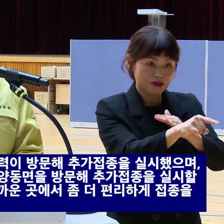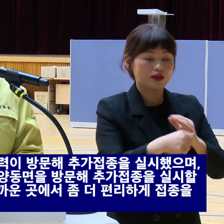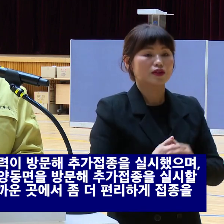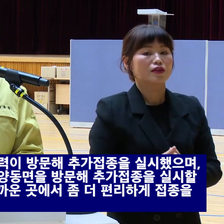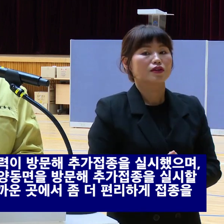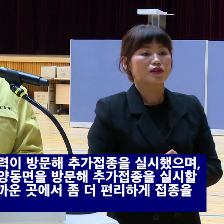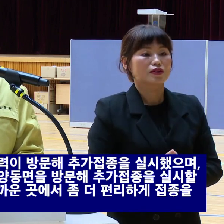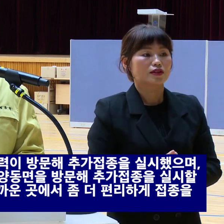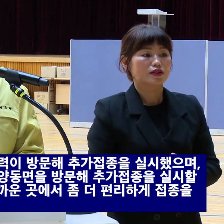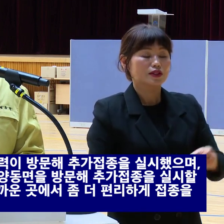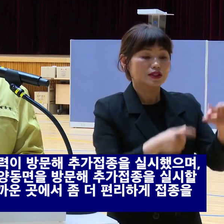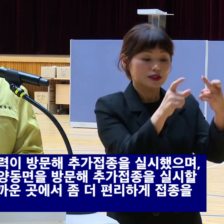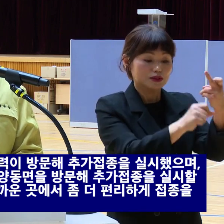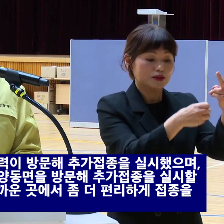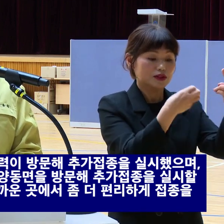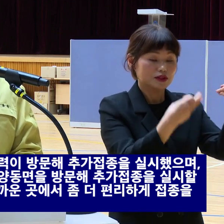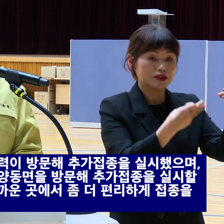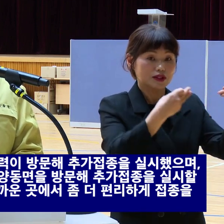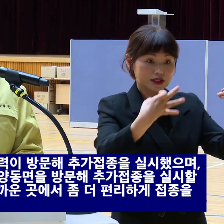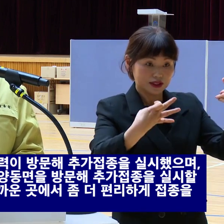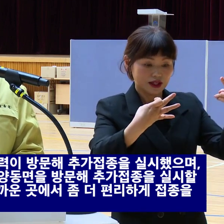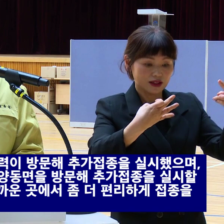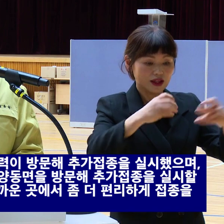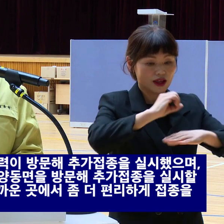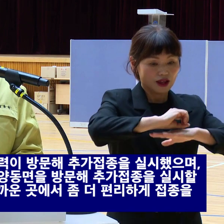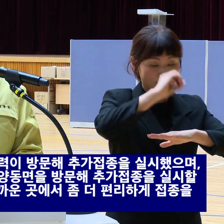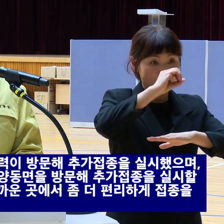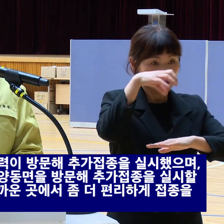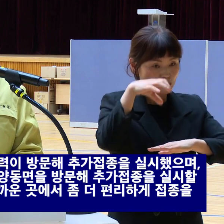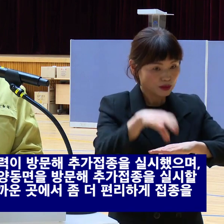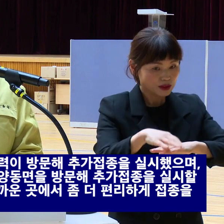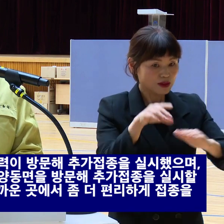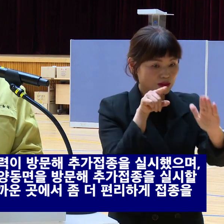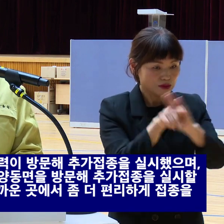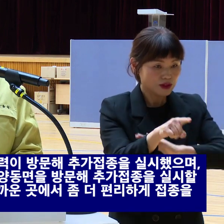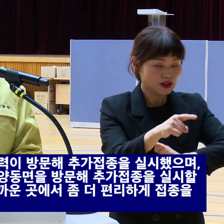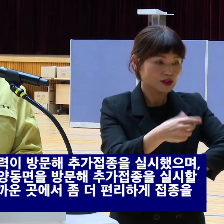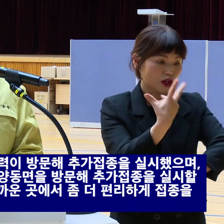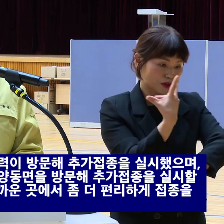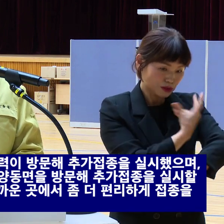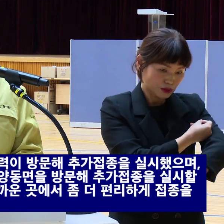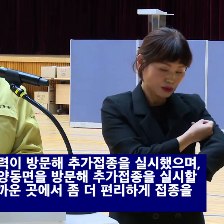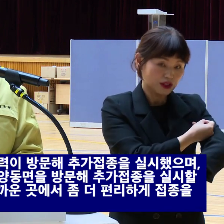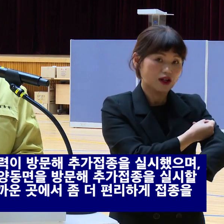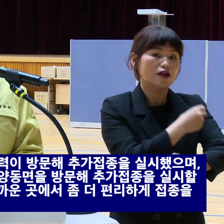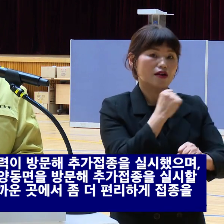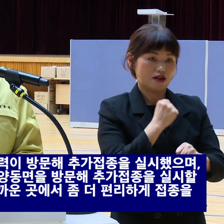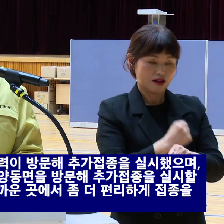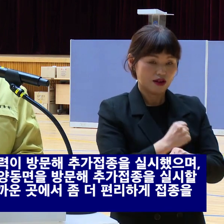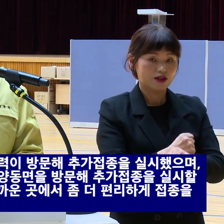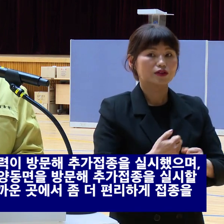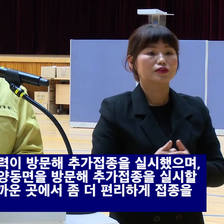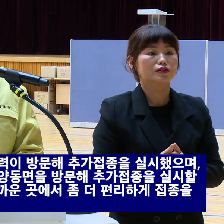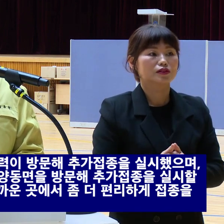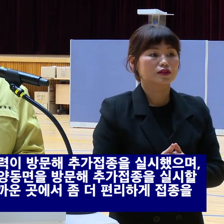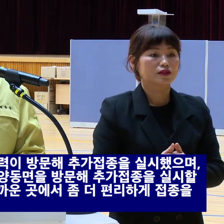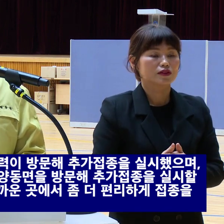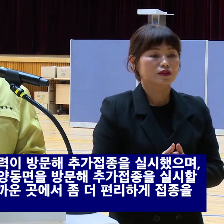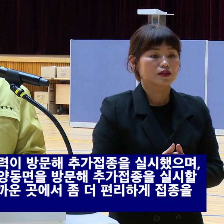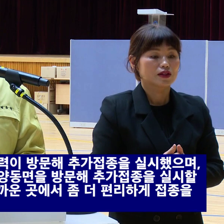13일, 14일에는 양동면을 방문해 추가 접종을 실시할 예정으로 해당 지역 거주